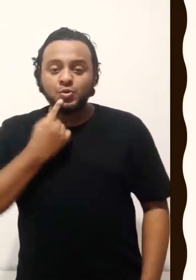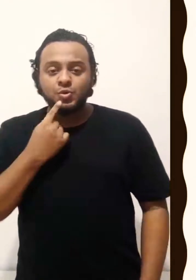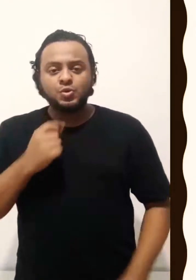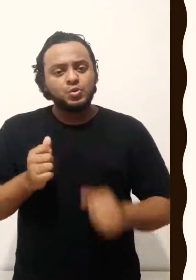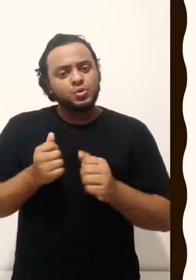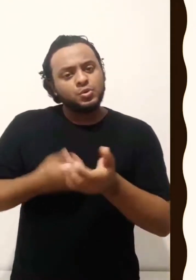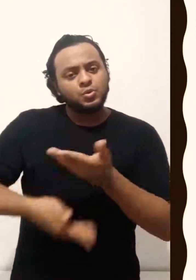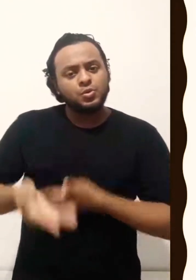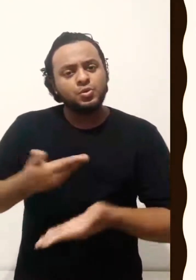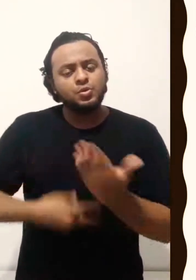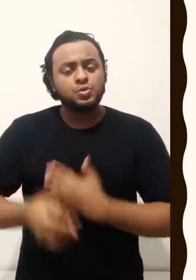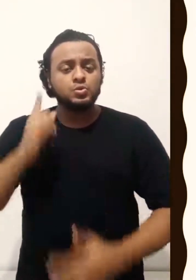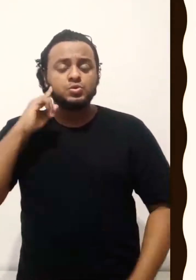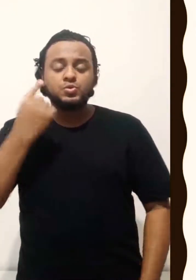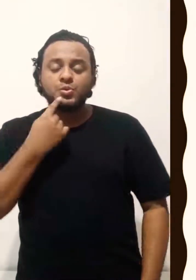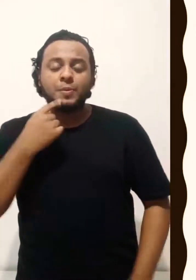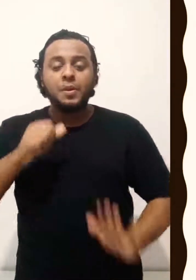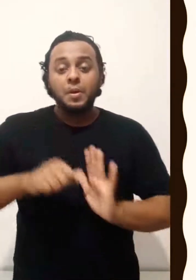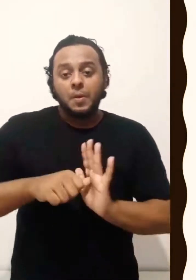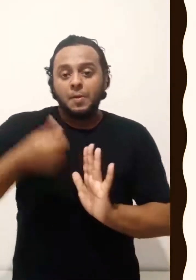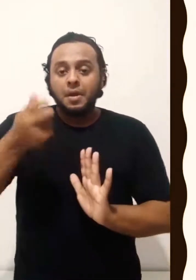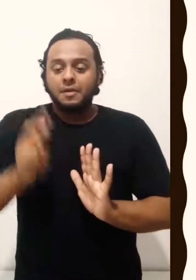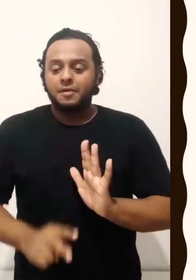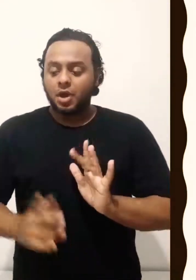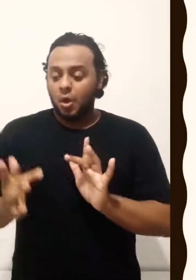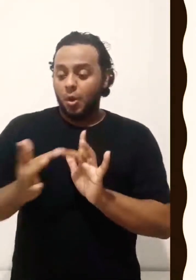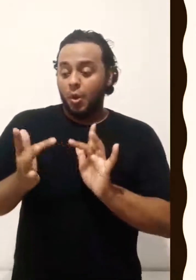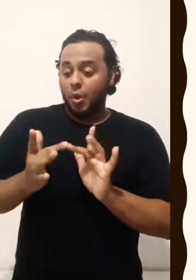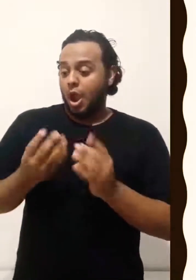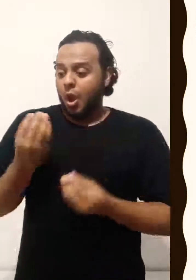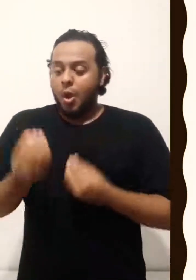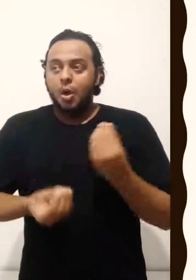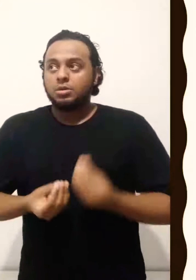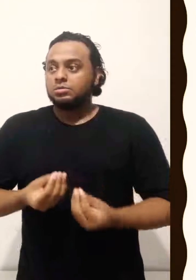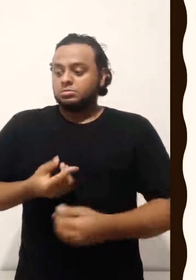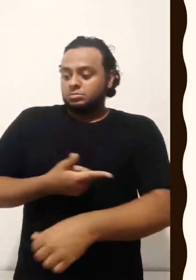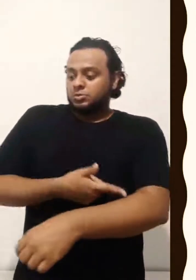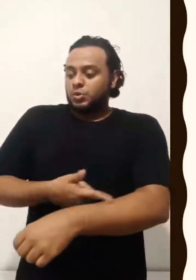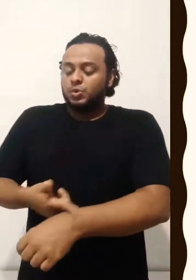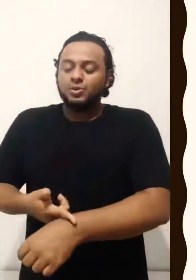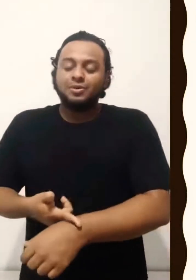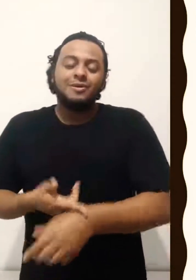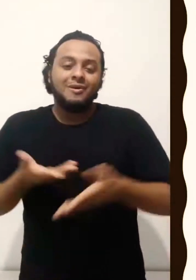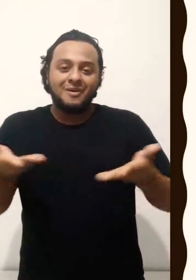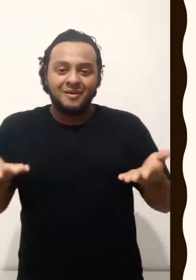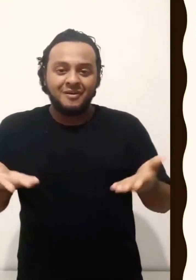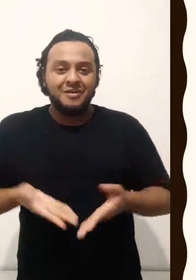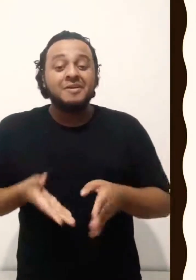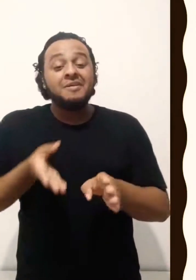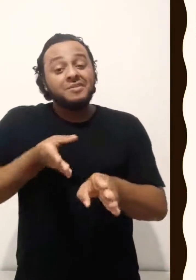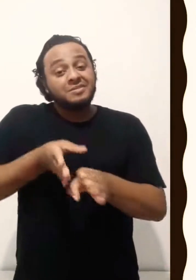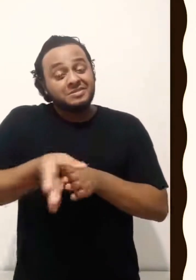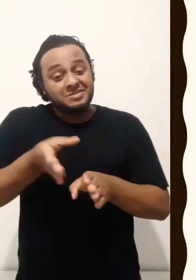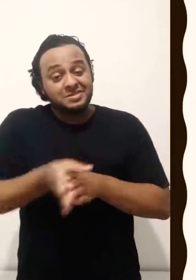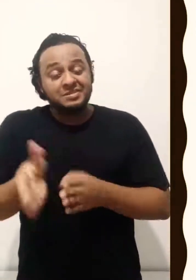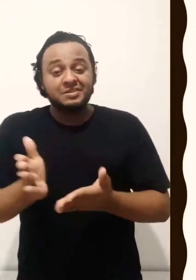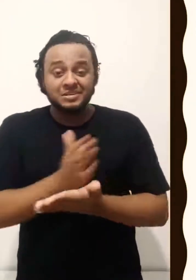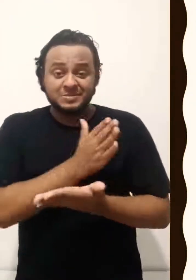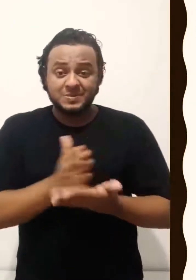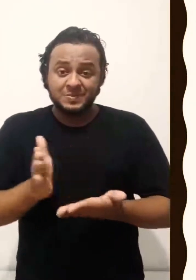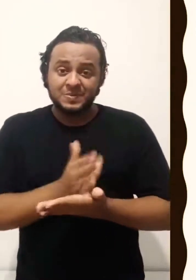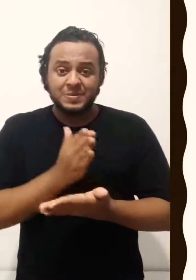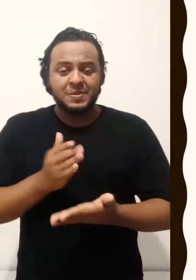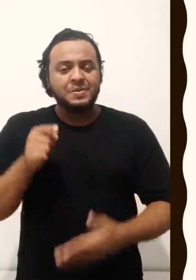está convivendo com uma pessoa surda, tem um primeiro contato com uma pessoa surda. Como você vai se portar? Quero te dar algumas